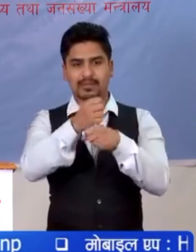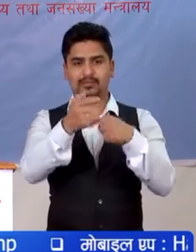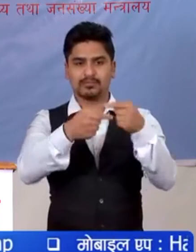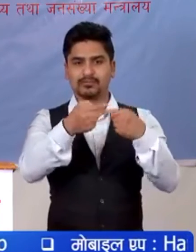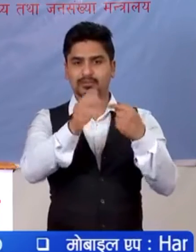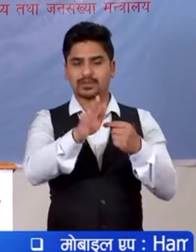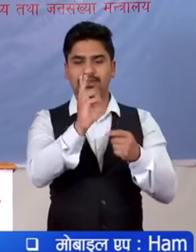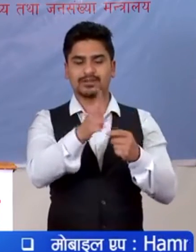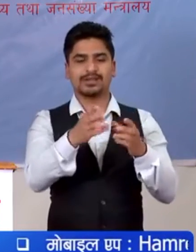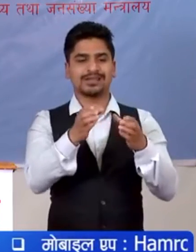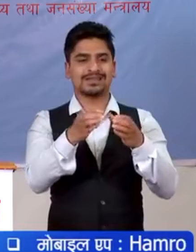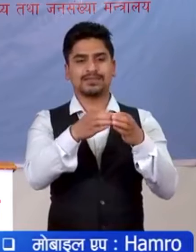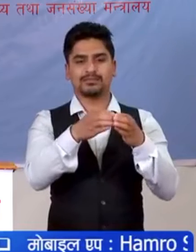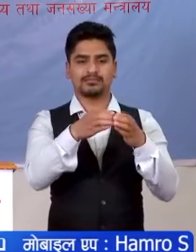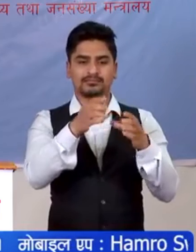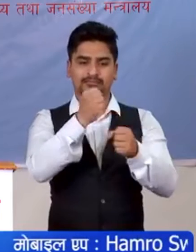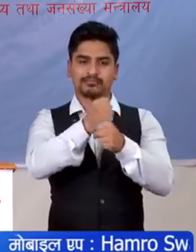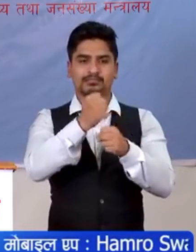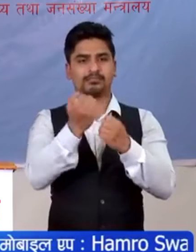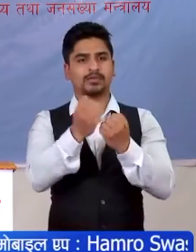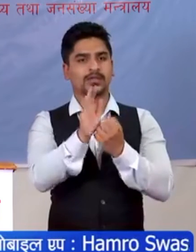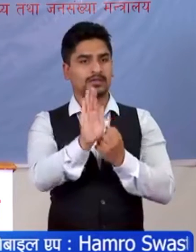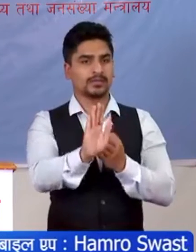लागि टिमहरूले कार्य गर्दैछन्।